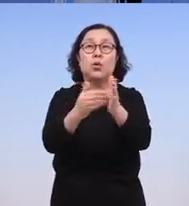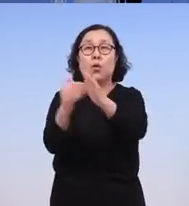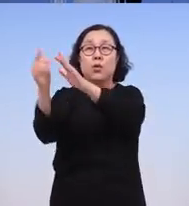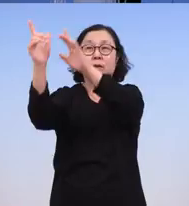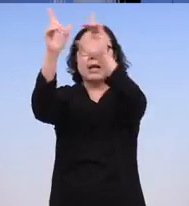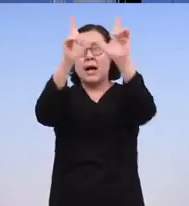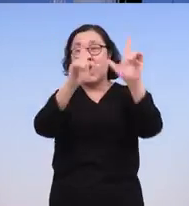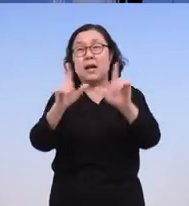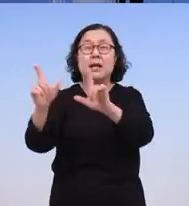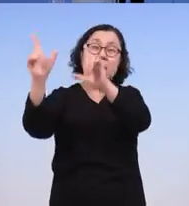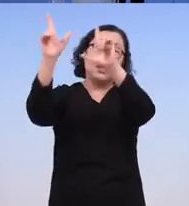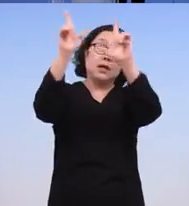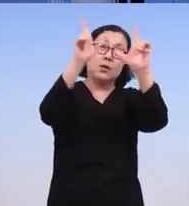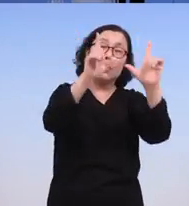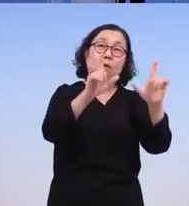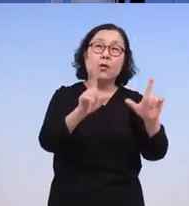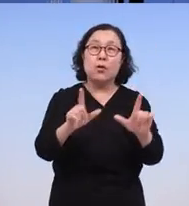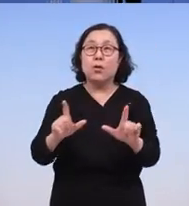영원토록 살리로다.